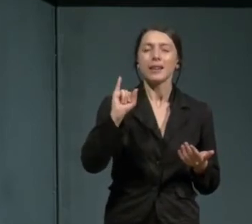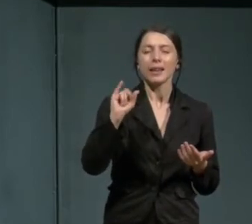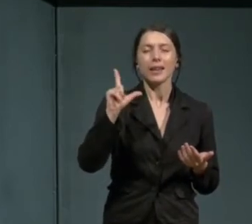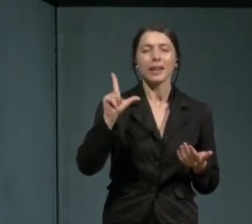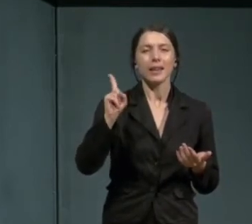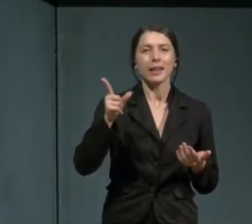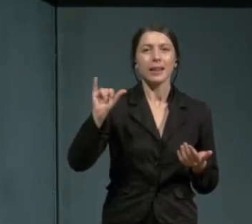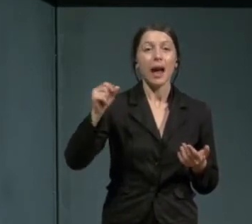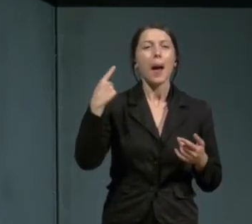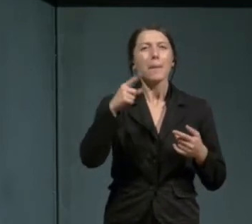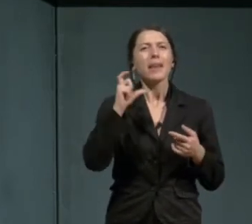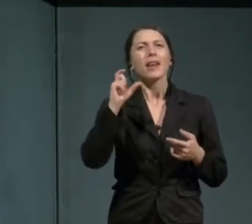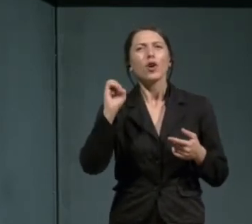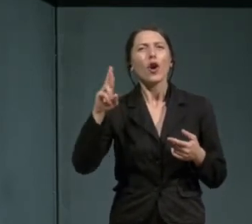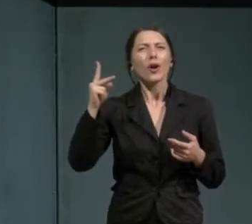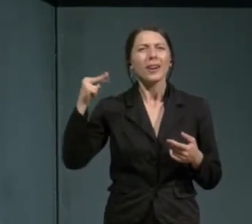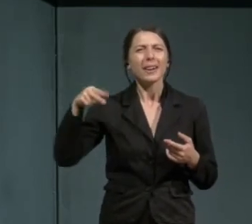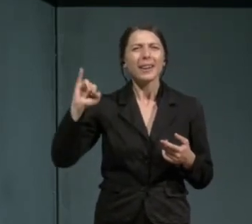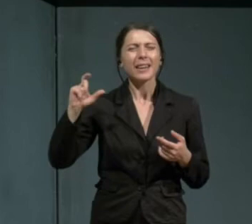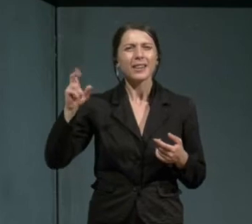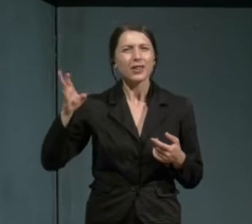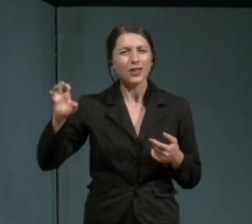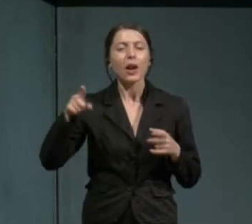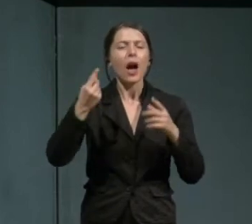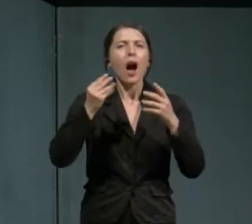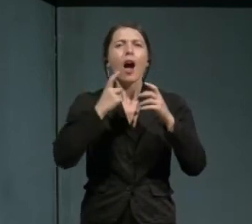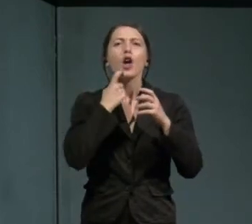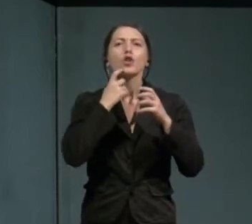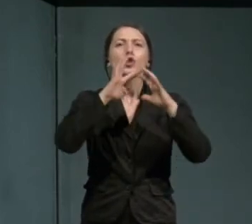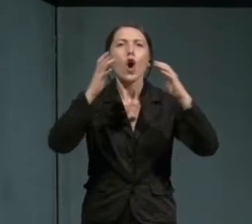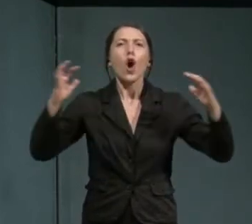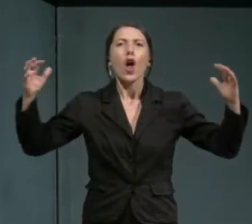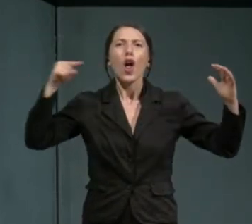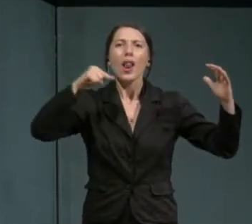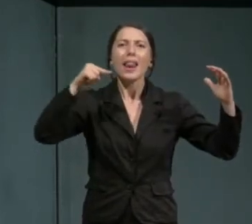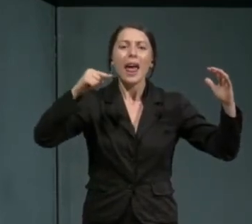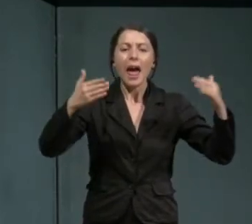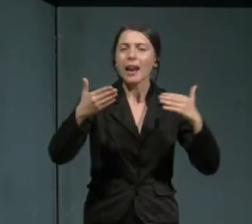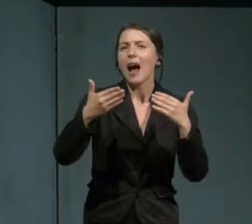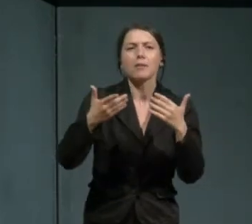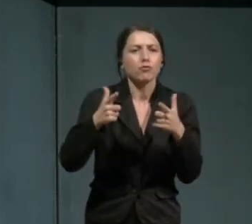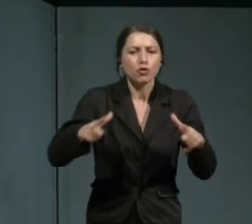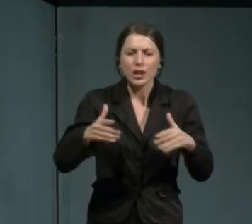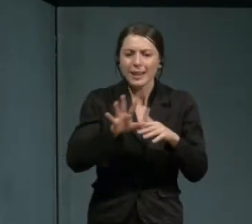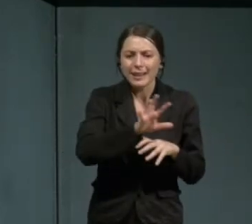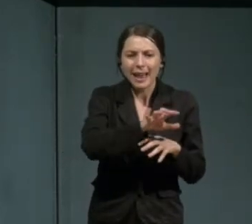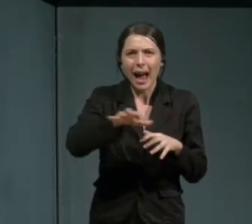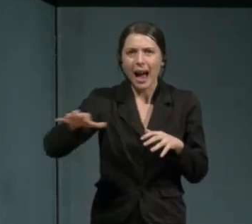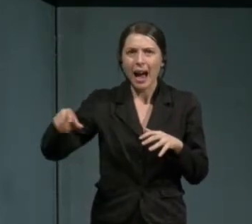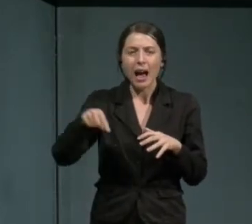del lungomare di marsiglia proprio in città nel cuore della città e